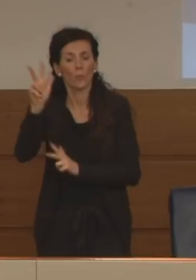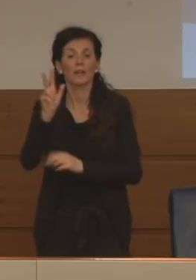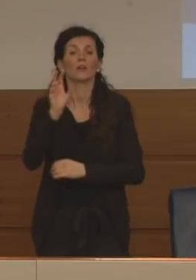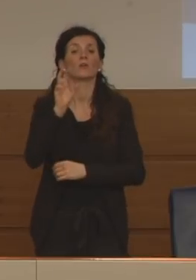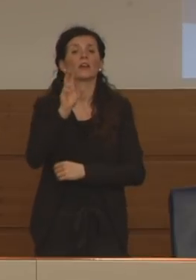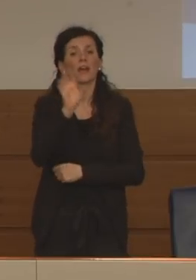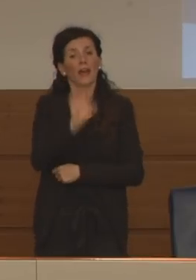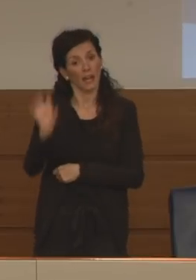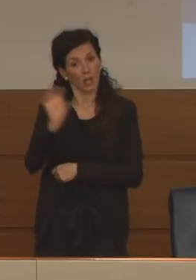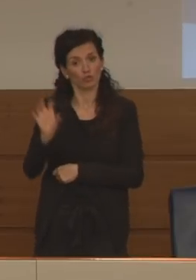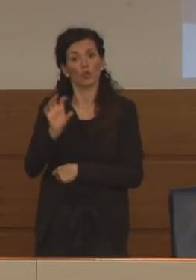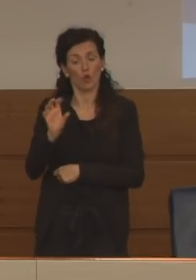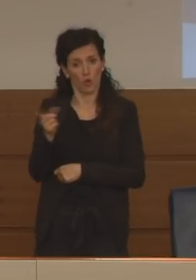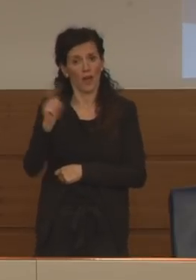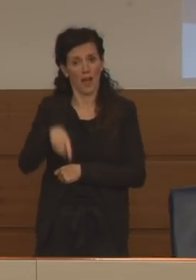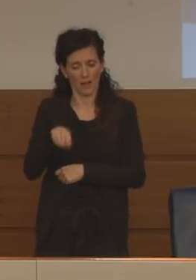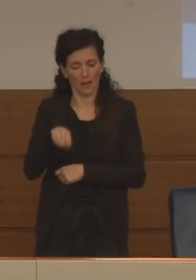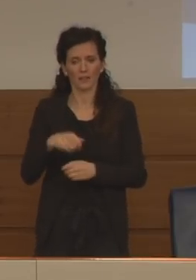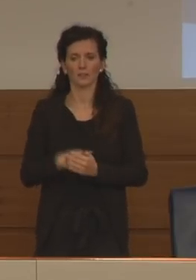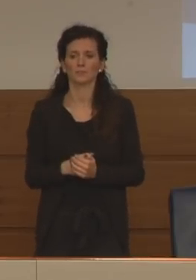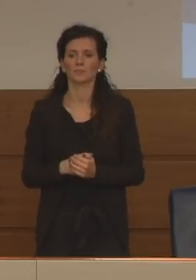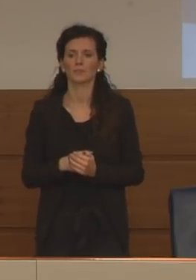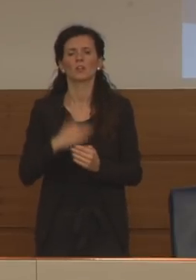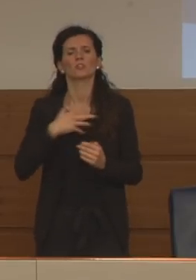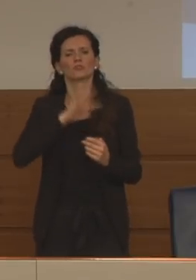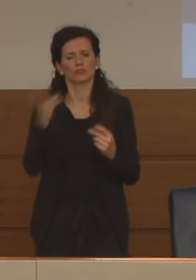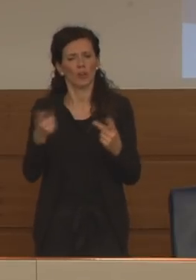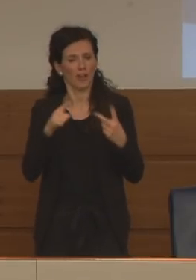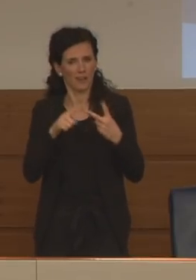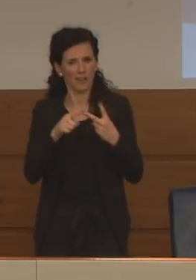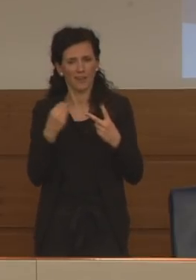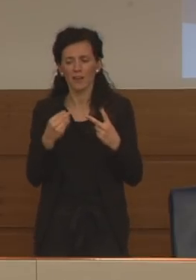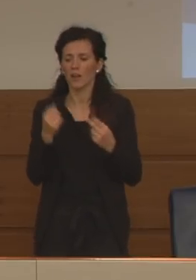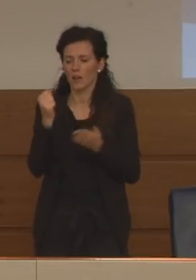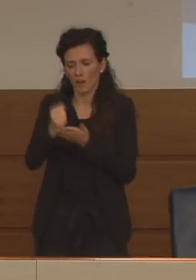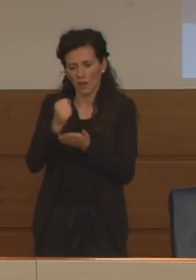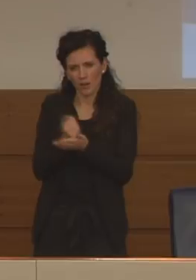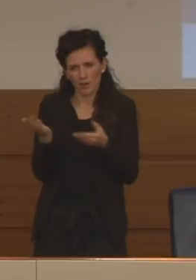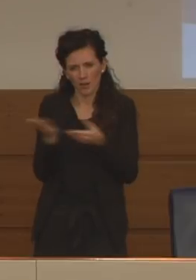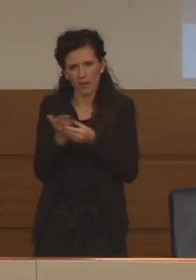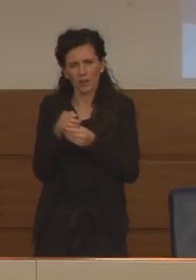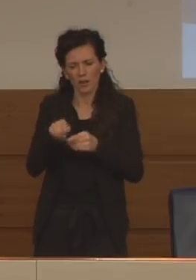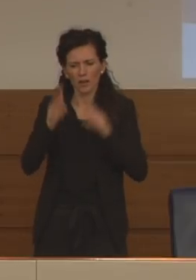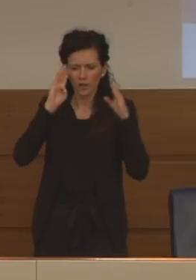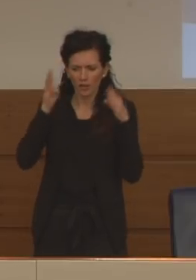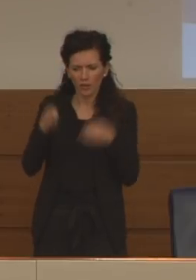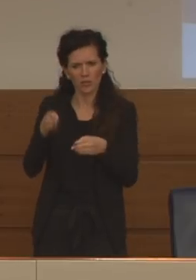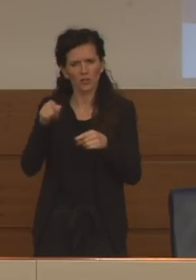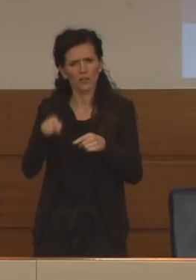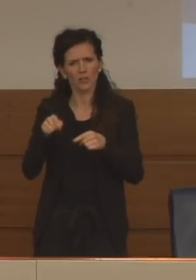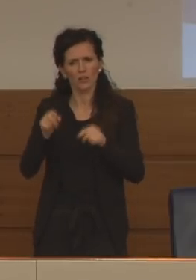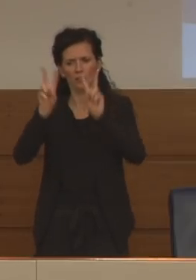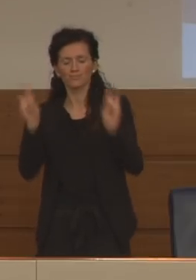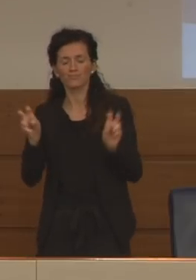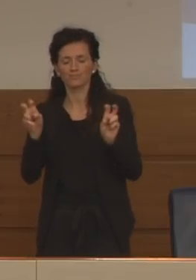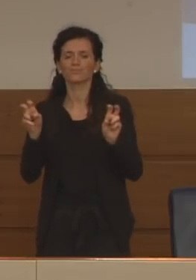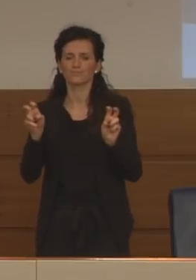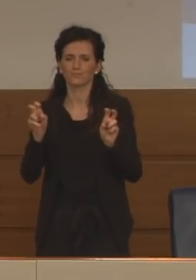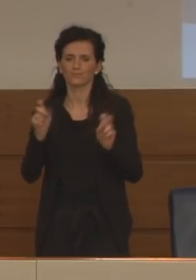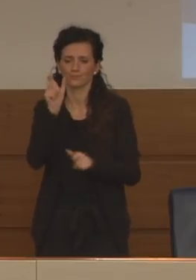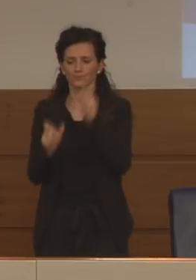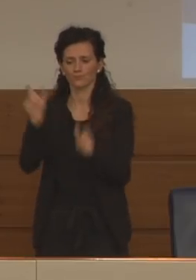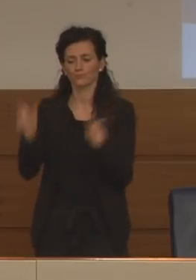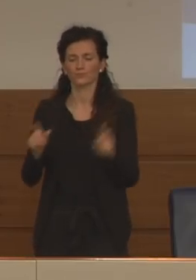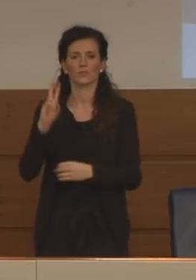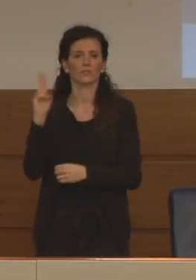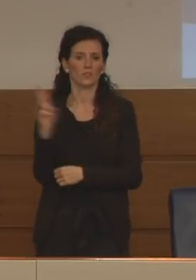regione e poi c'è un'altra report che invece fa una focalizzazione particolare sul tema dei deceduti perché uno